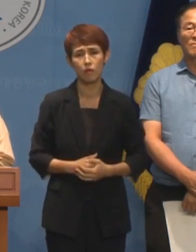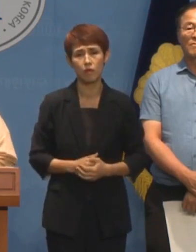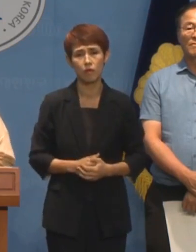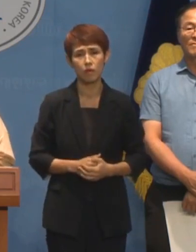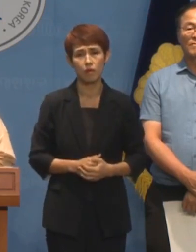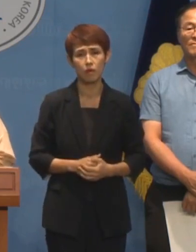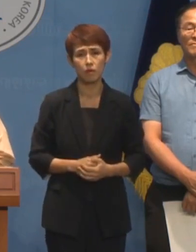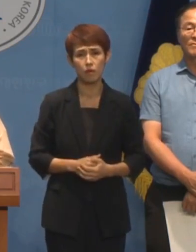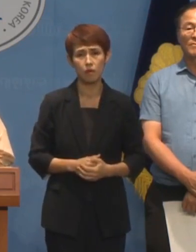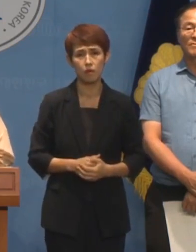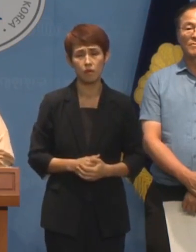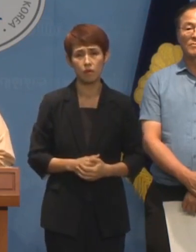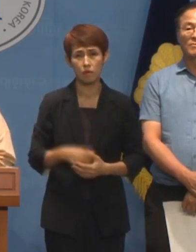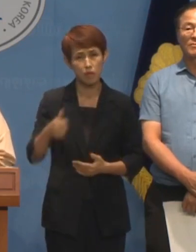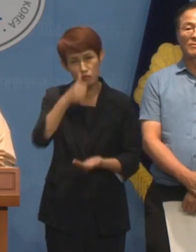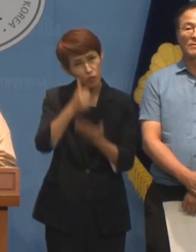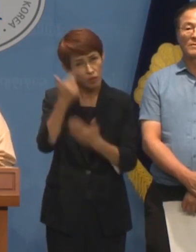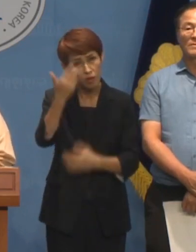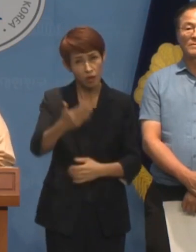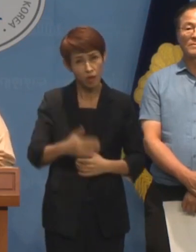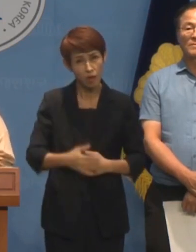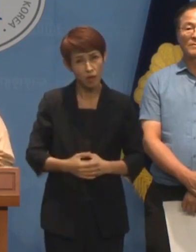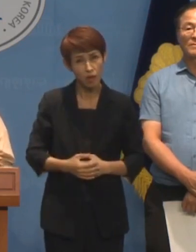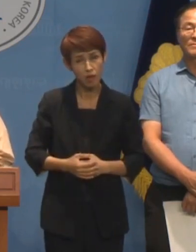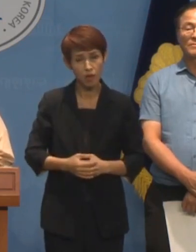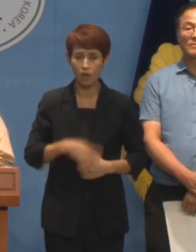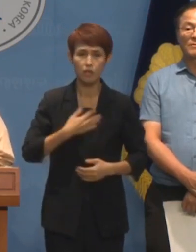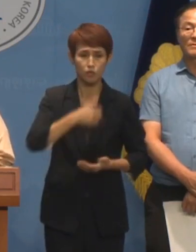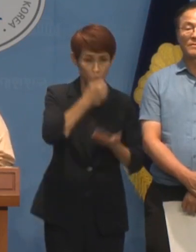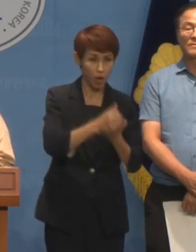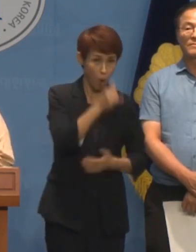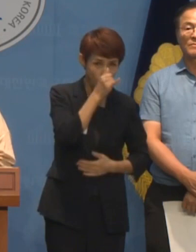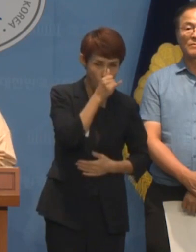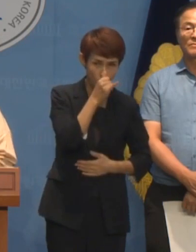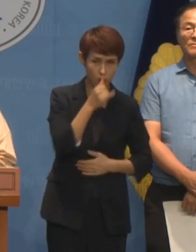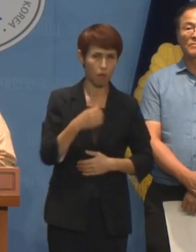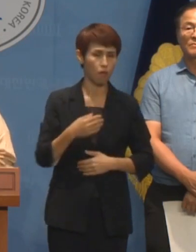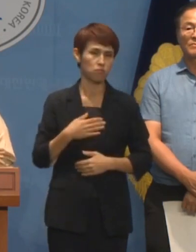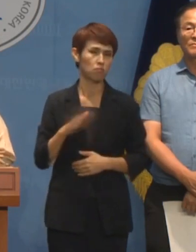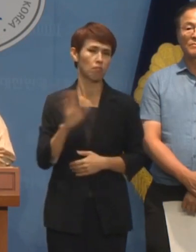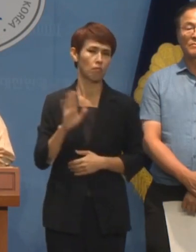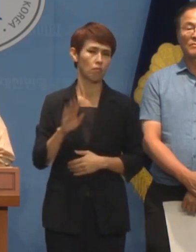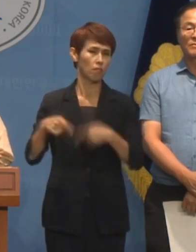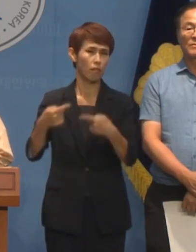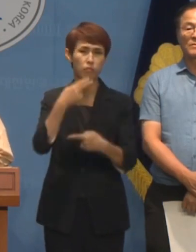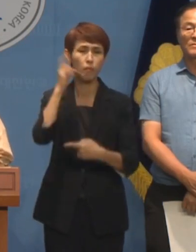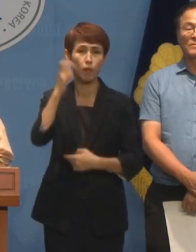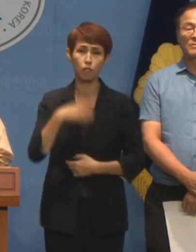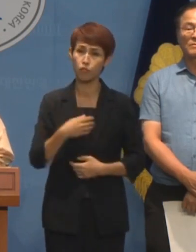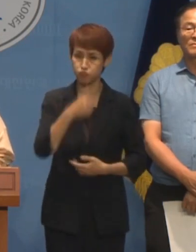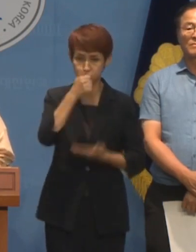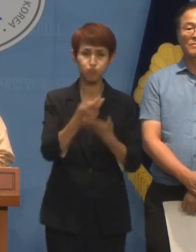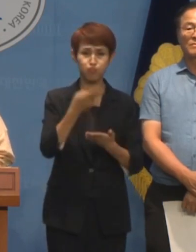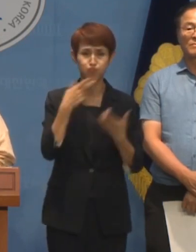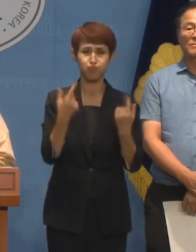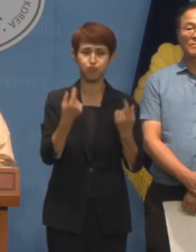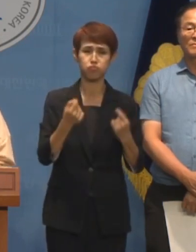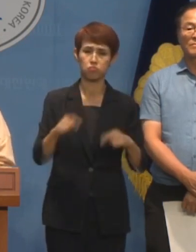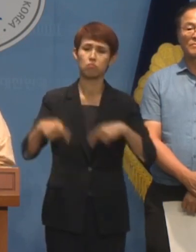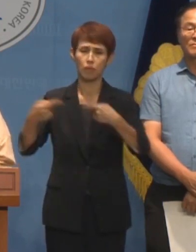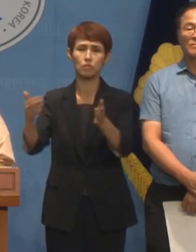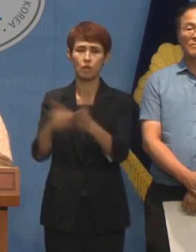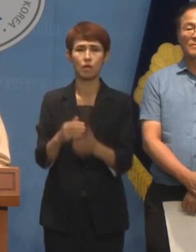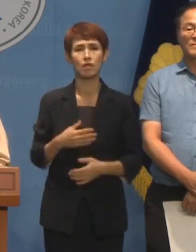있습니다. 제가 있다면 가지 않았겠죠. 미뤘겠죠. 저희는 해야 할 일을 당연히 했을 뿐인데 양평에